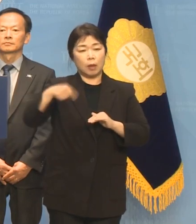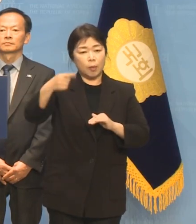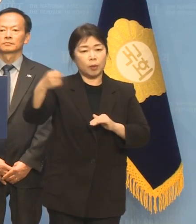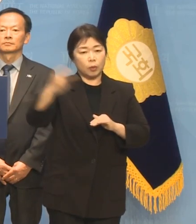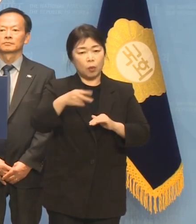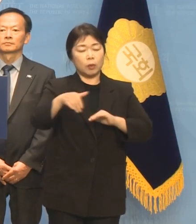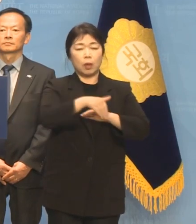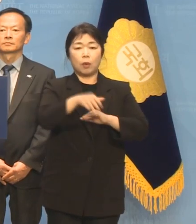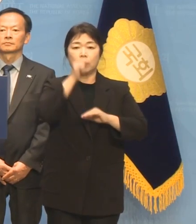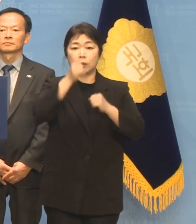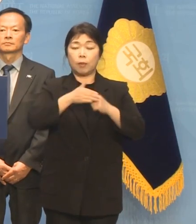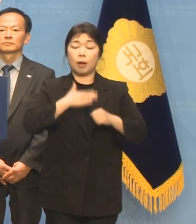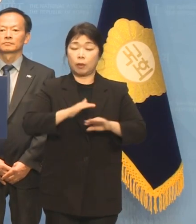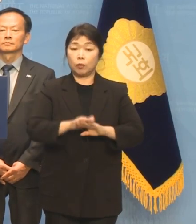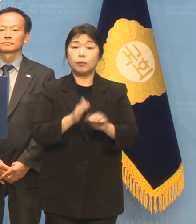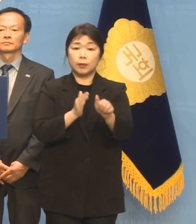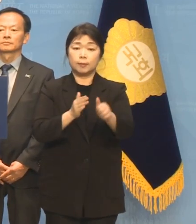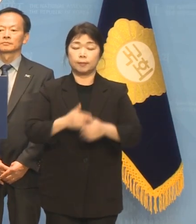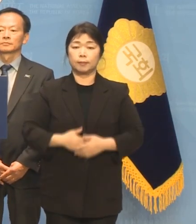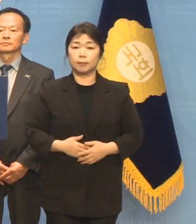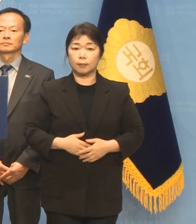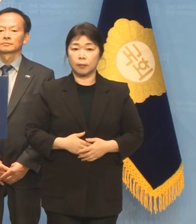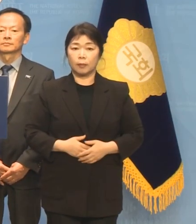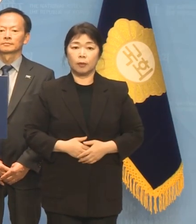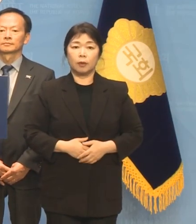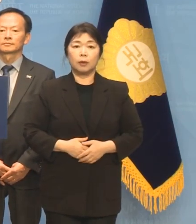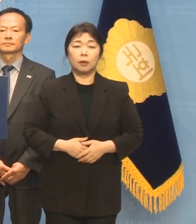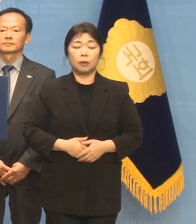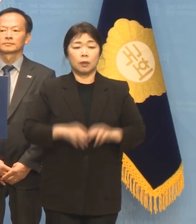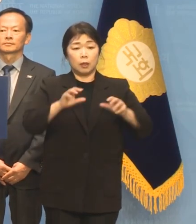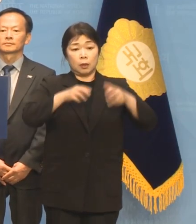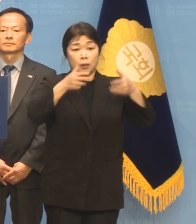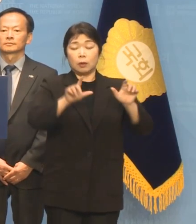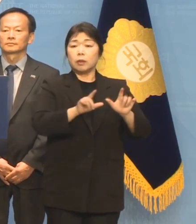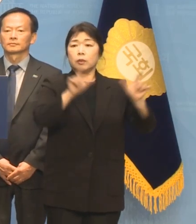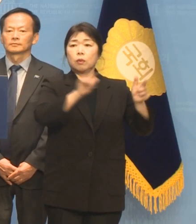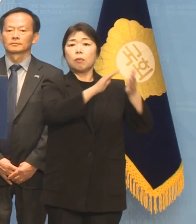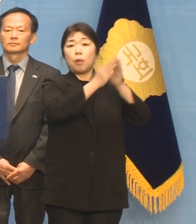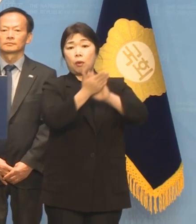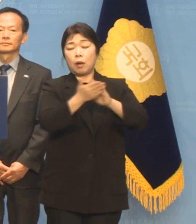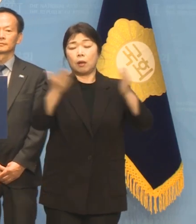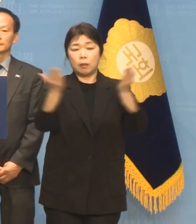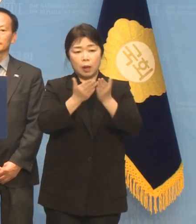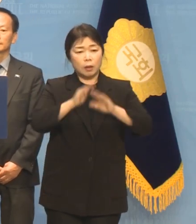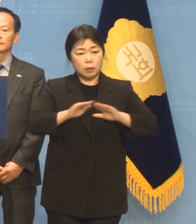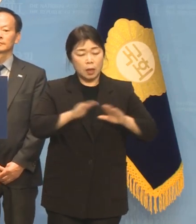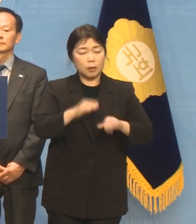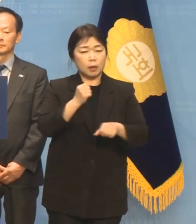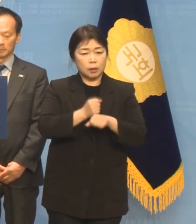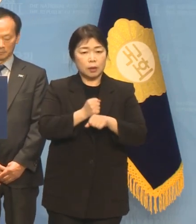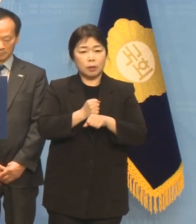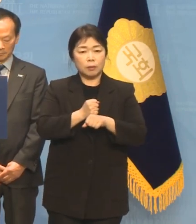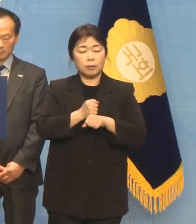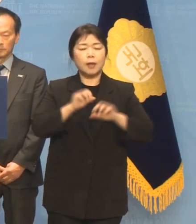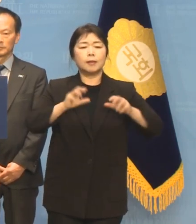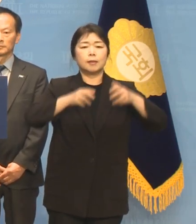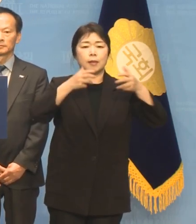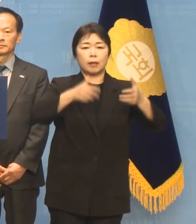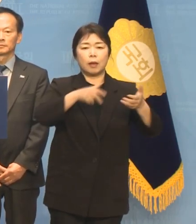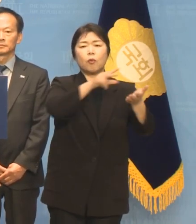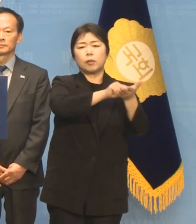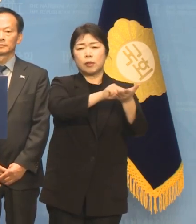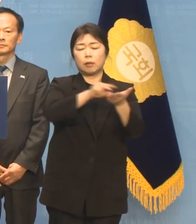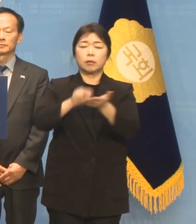잡을 예정이니 참고를 해 주시기 바랍니다 글로벌 기후 변화에 대응하자라는 전 세계적